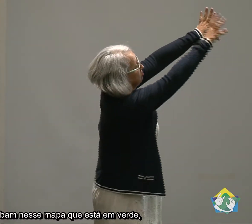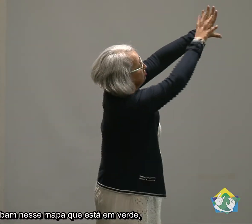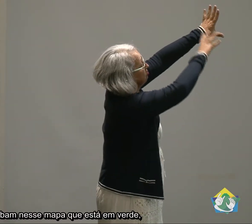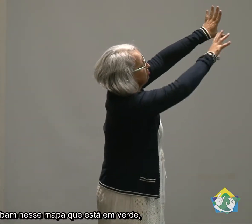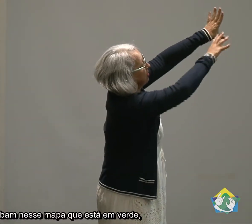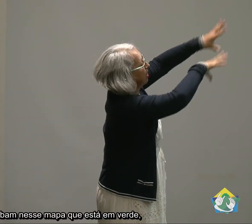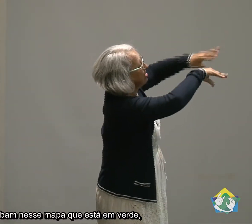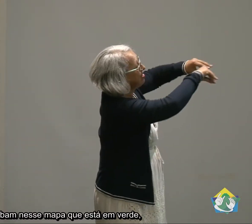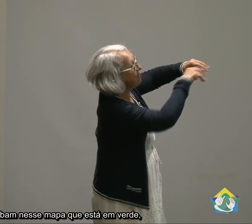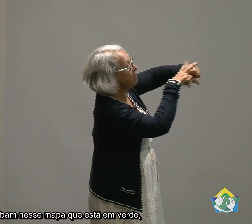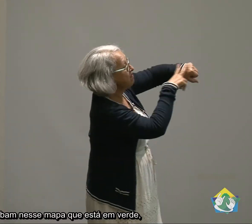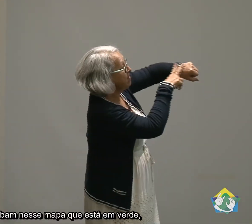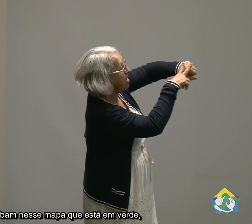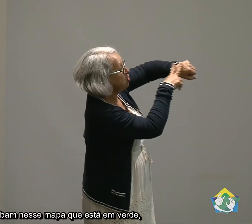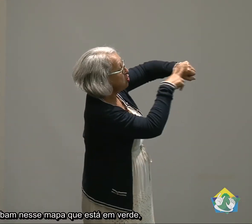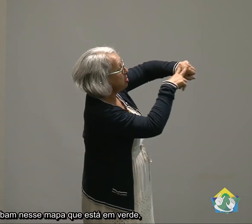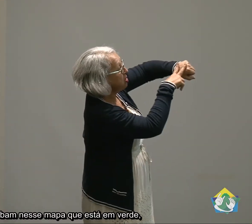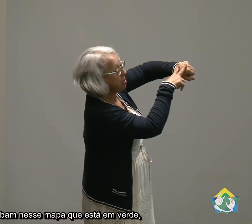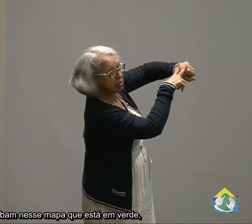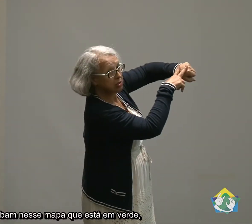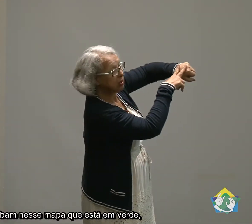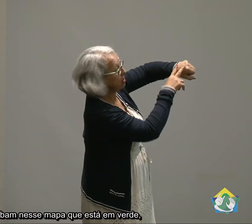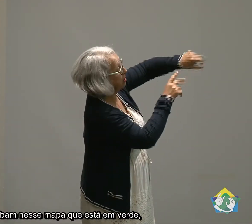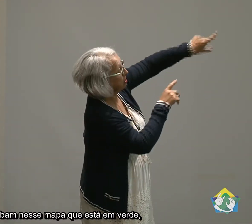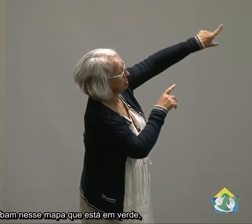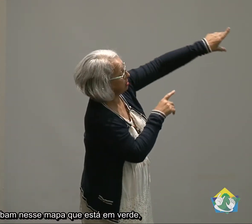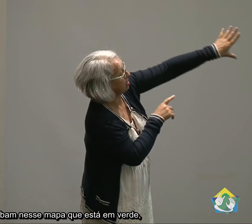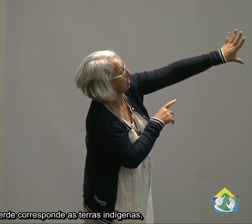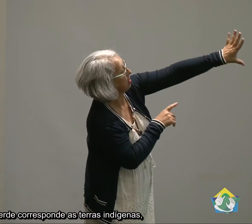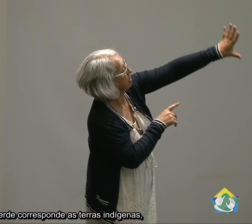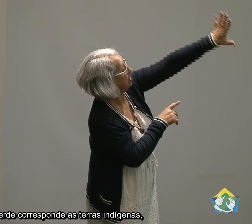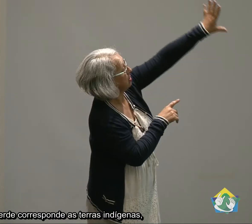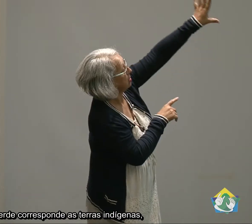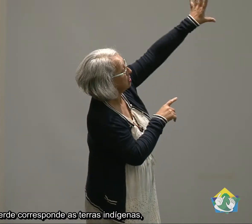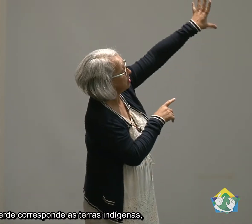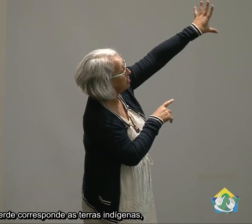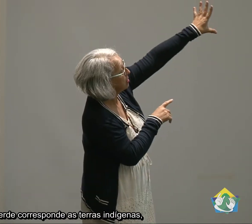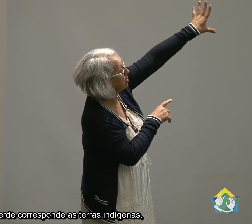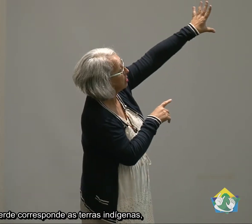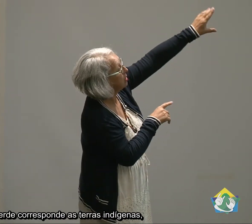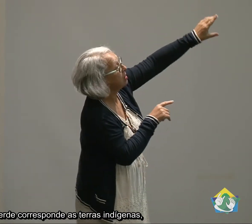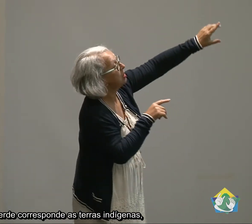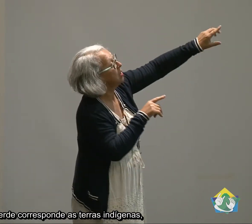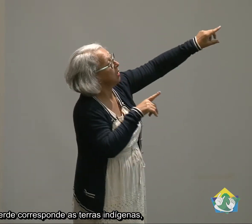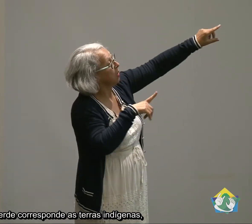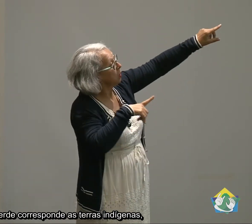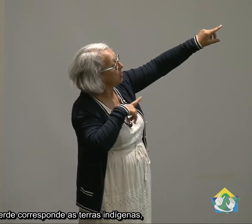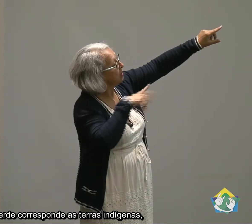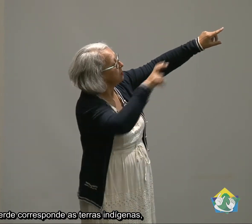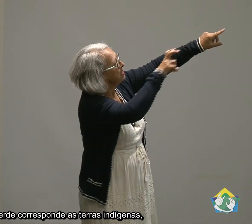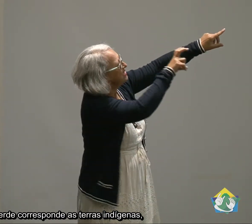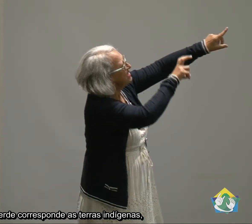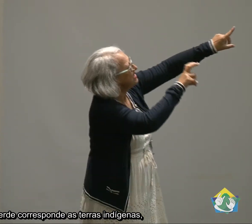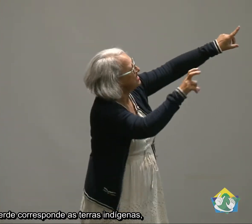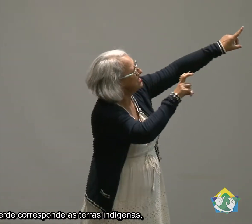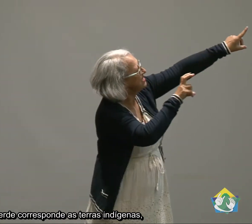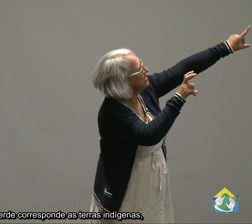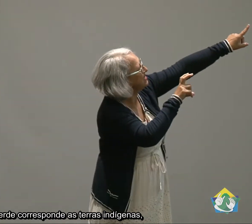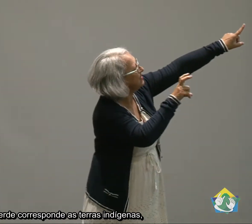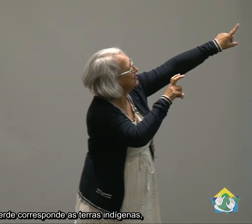Olha, percebam nesse mapa que está em verde. Essa área verde corresponde às terras